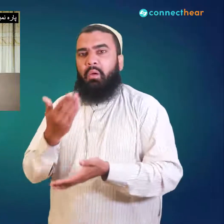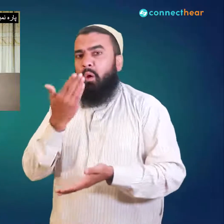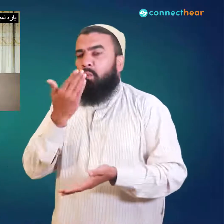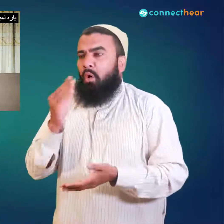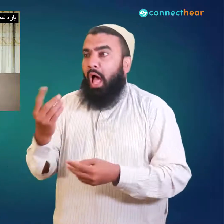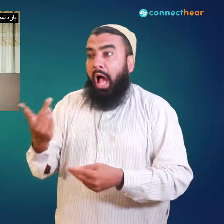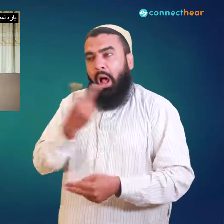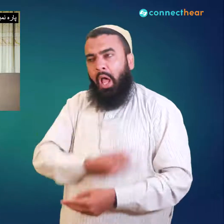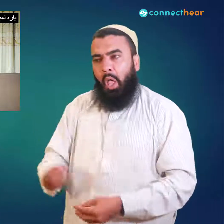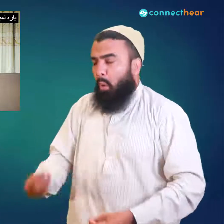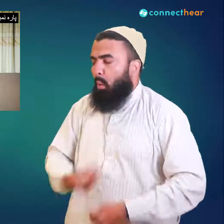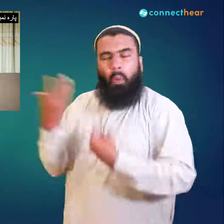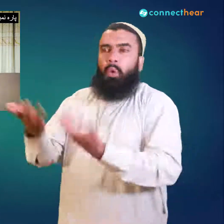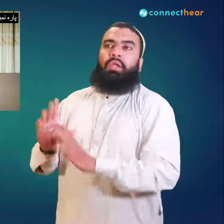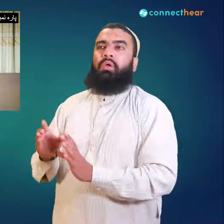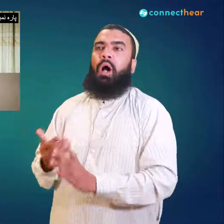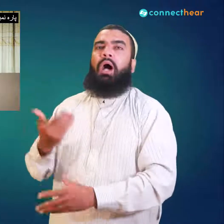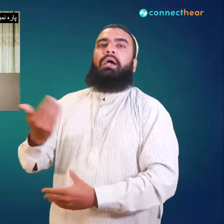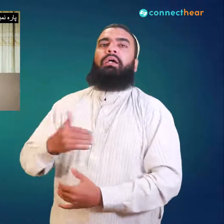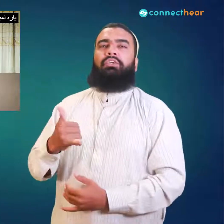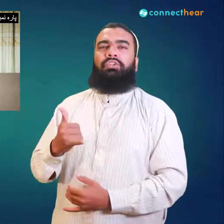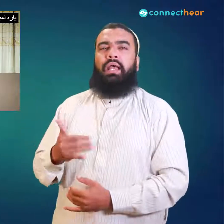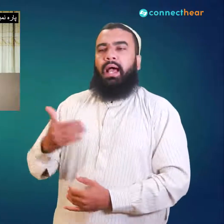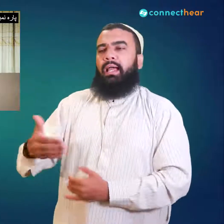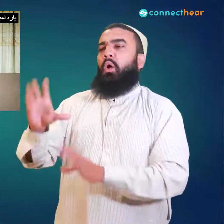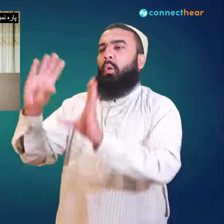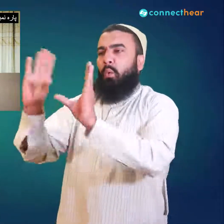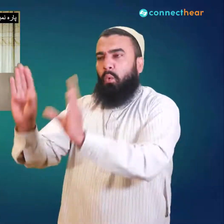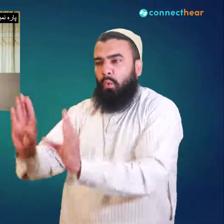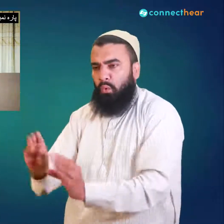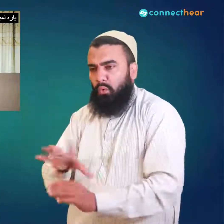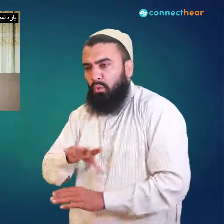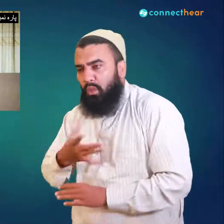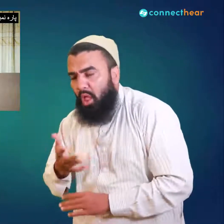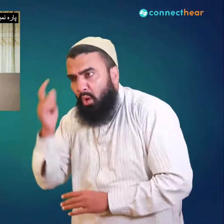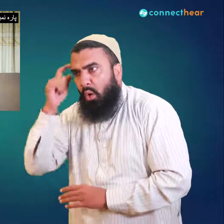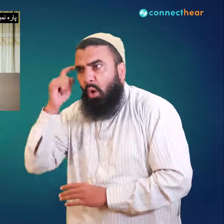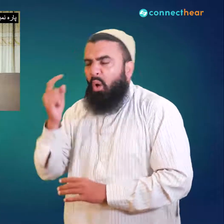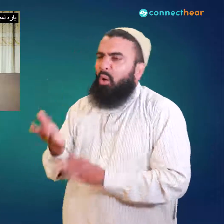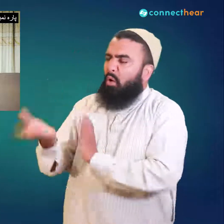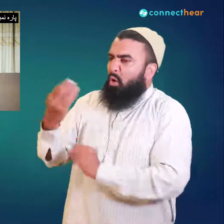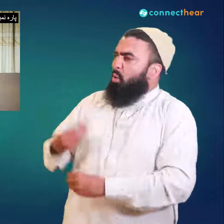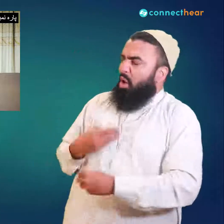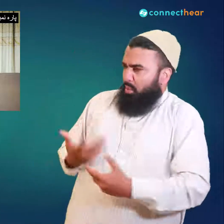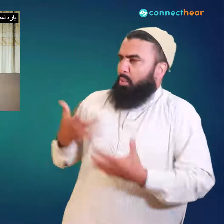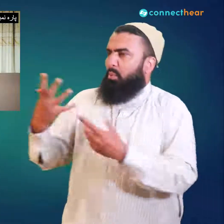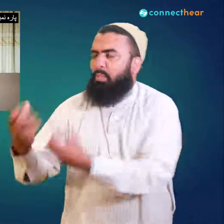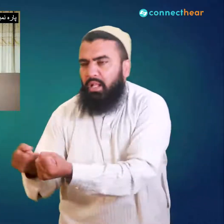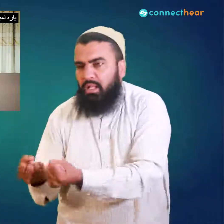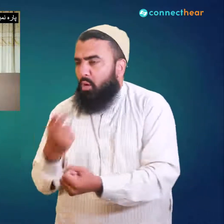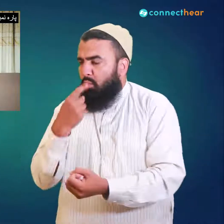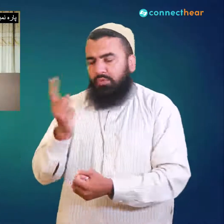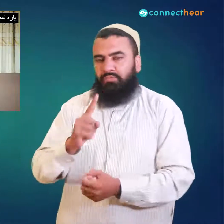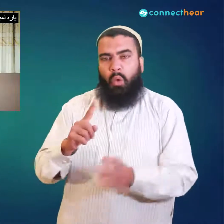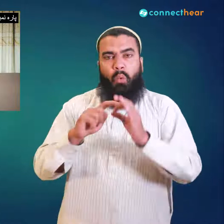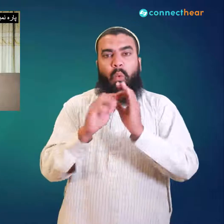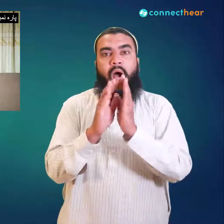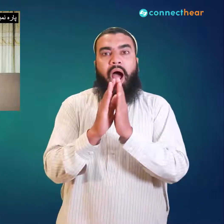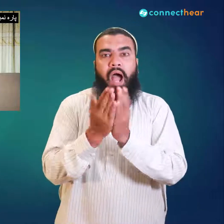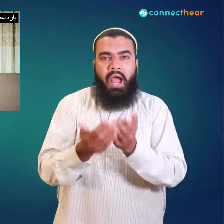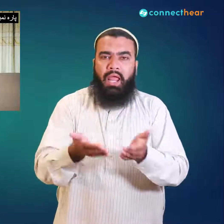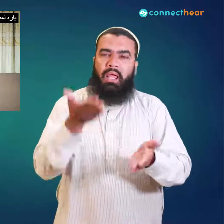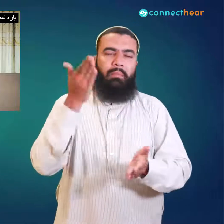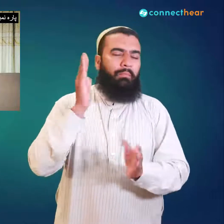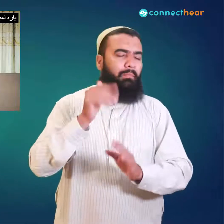مما یجمعون، یہ اللہ کا فضل اور رحم بہتر ہے اس سے جسے انسان اپنی زندگی کے لیے جمع